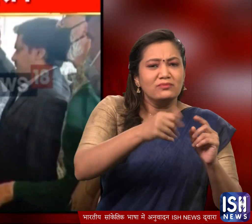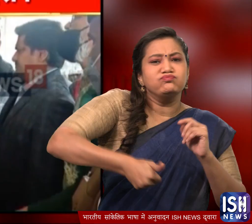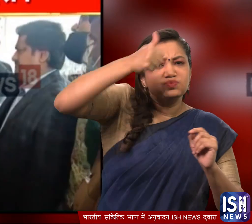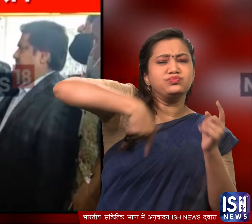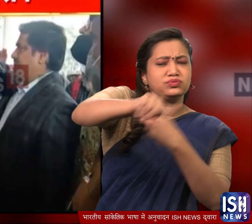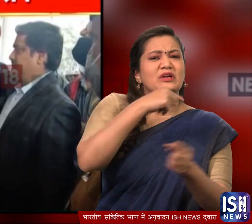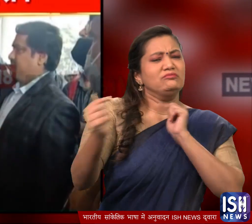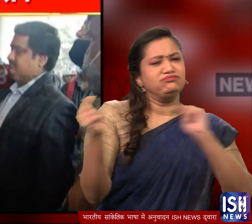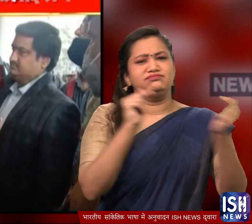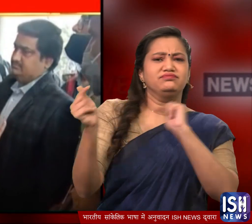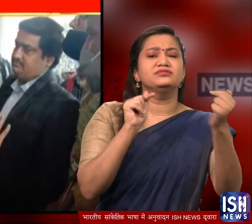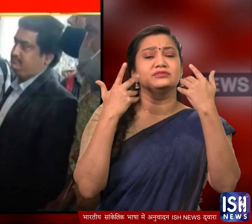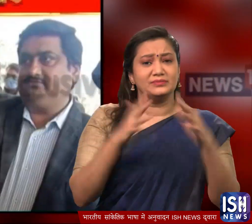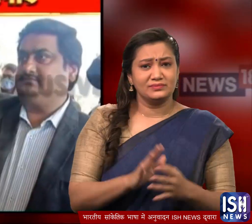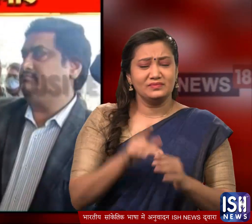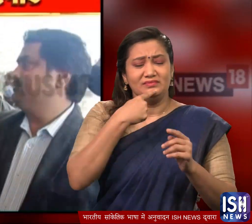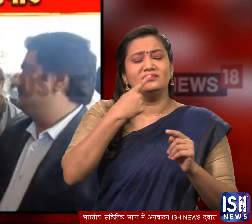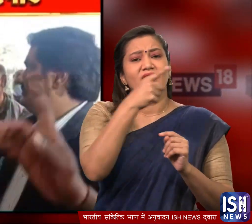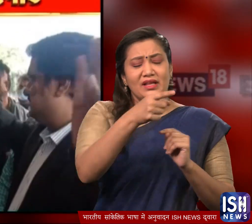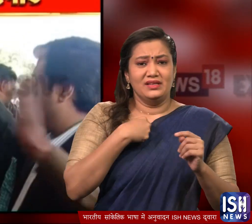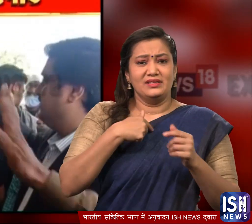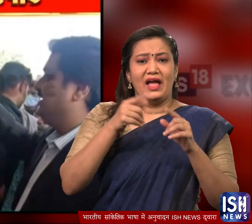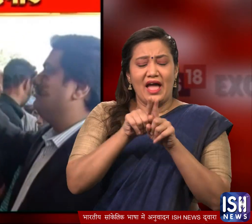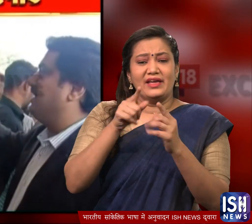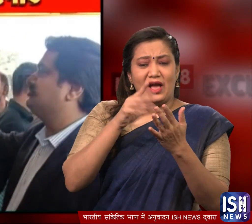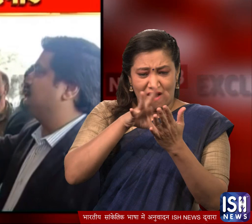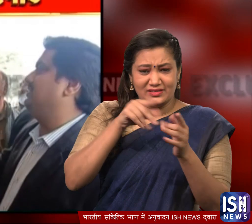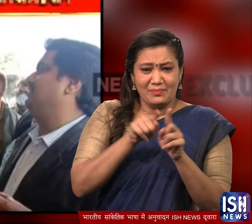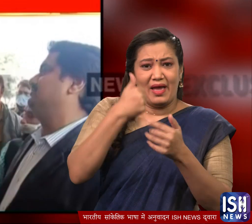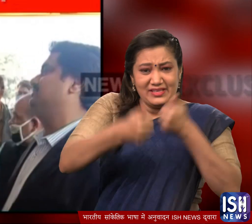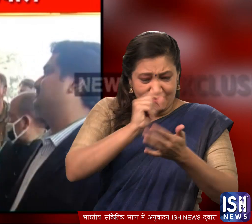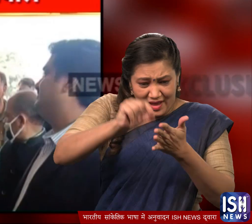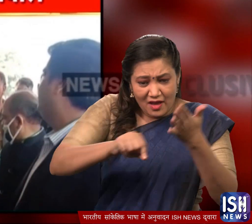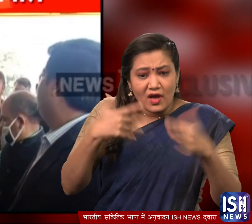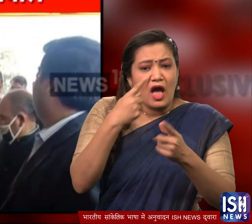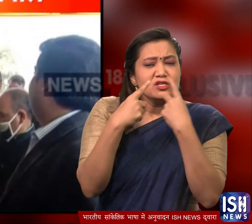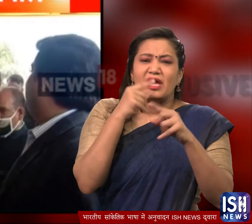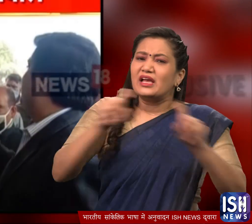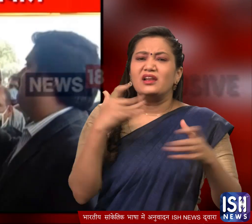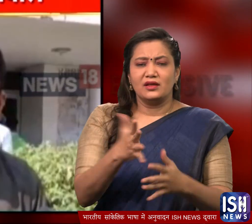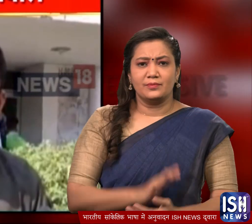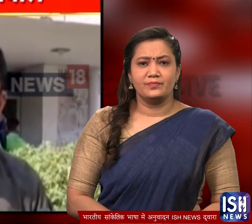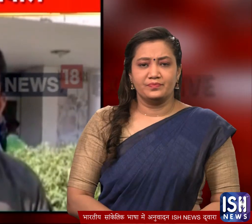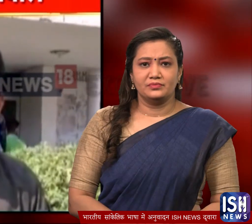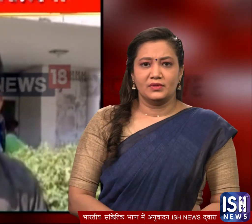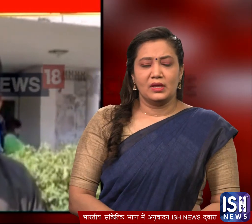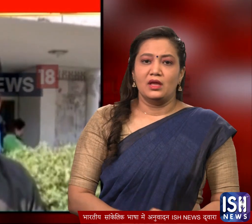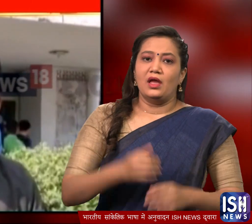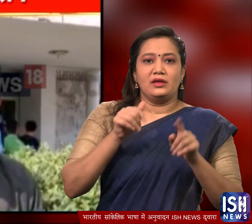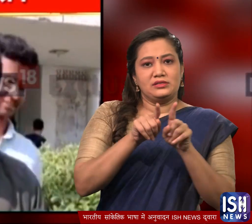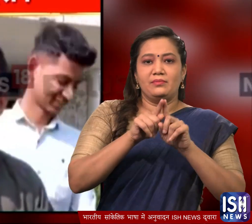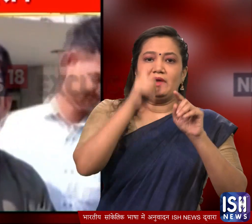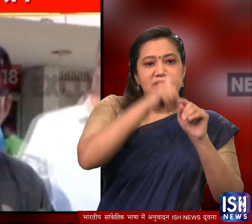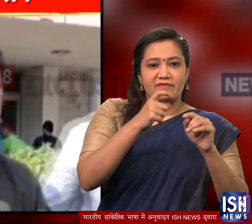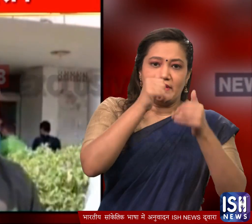अपने विभाग के अधिकारियों से बहस करते नजर आए। उन्होंने आरोप लगाया कि उनकी कॉपियों की चेकिंग में गड़बड़ी की गई। 7 सब्जेक्ट के